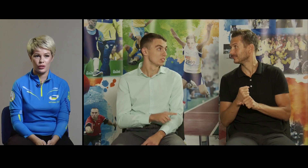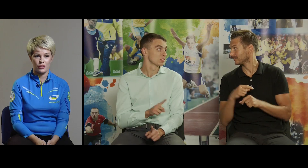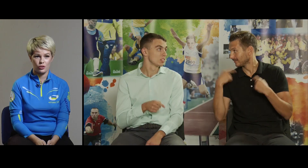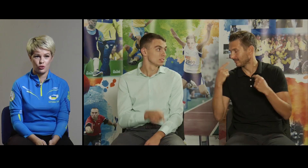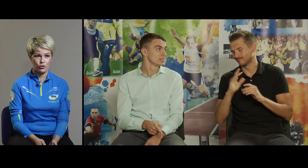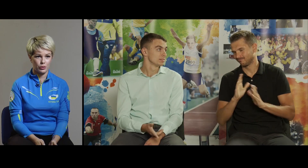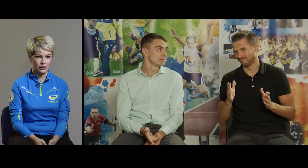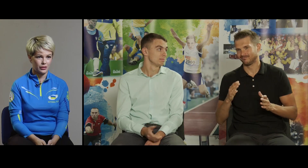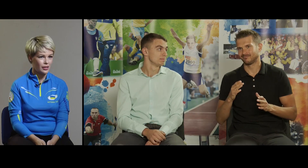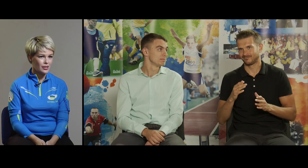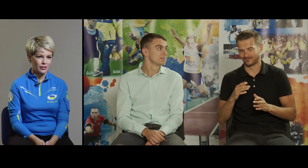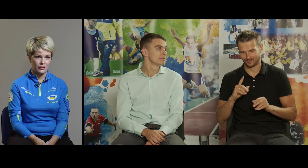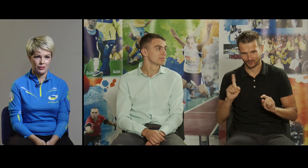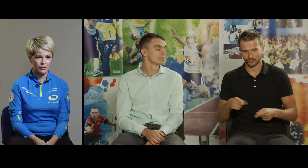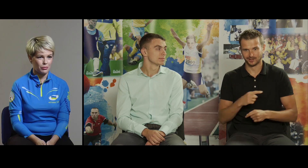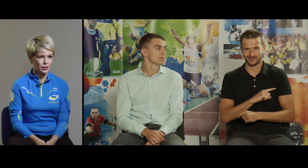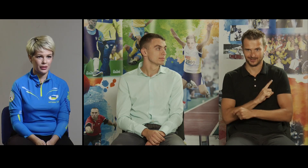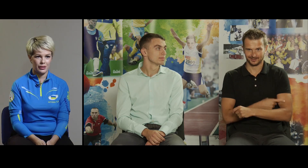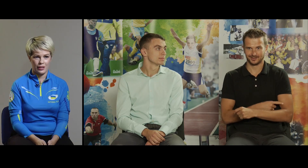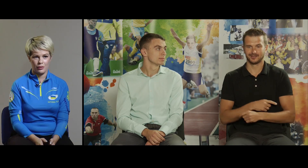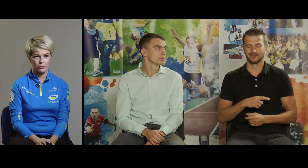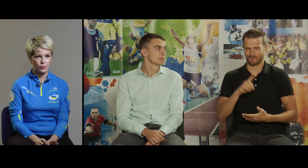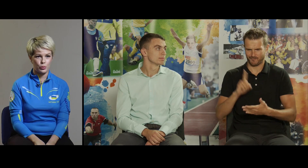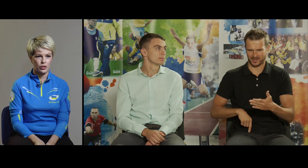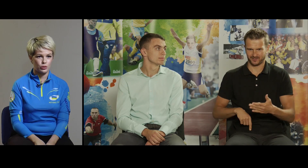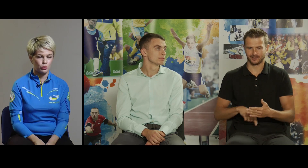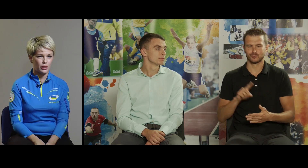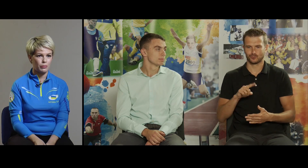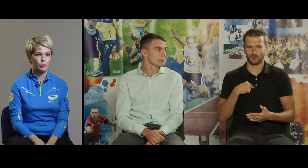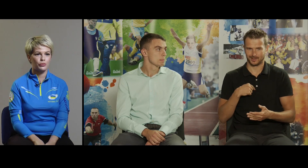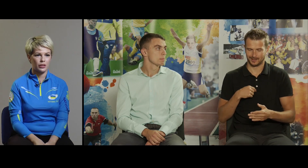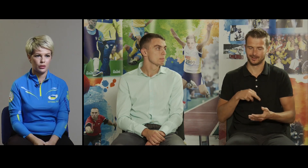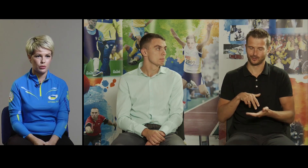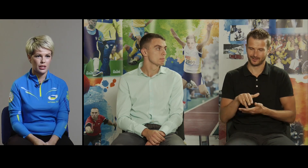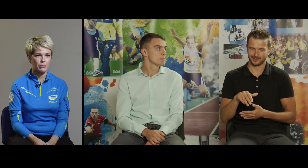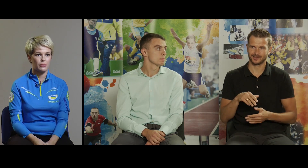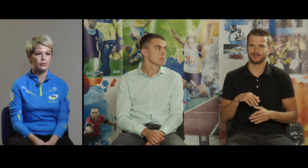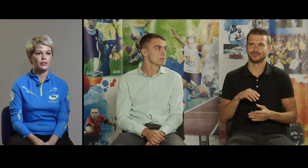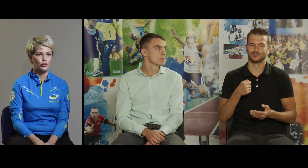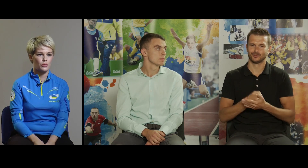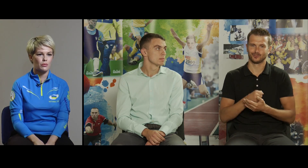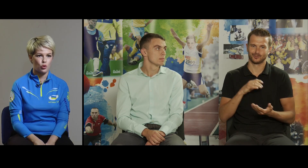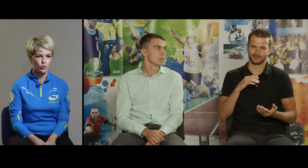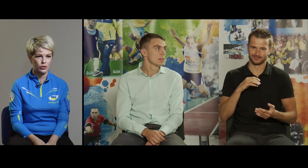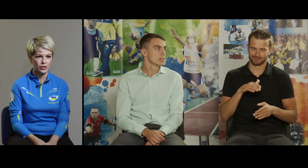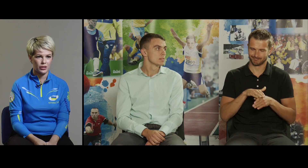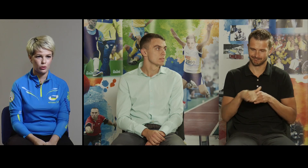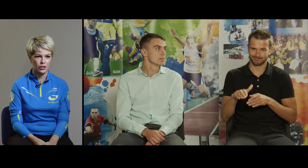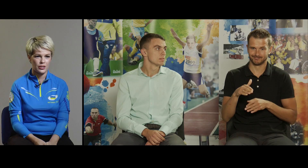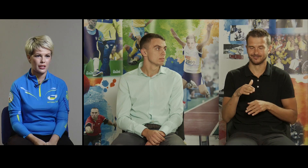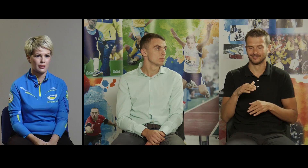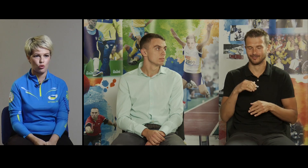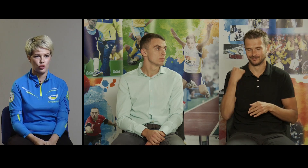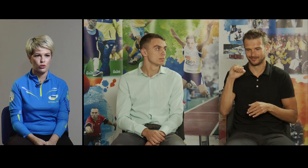нашу користь, що робити. Ми не опустили руки, ми повірили у себе, що ми зможемо дійти